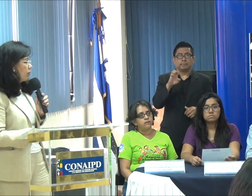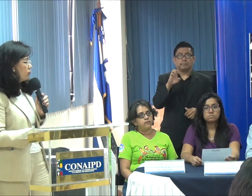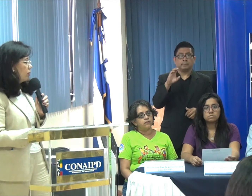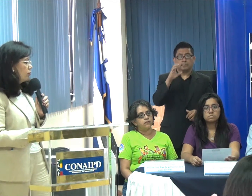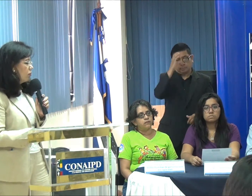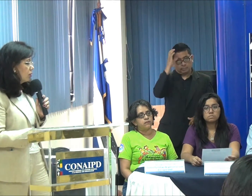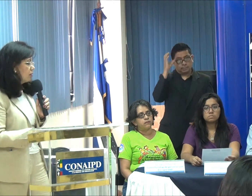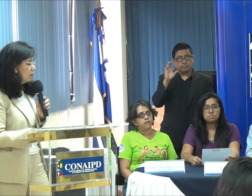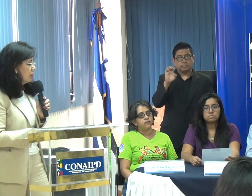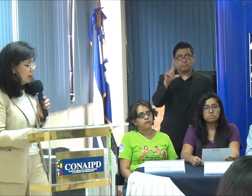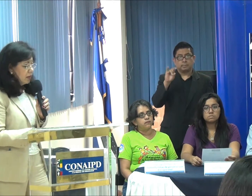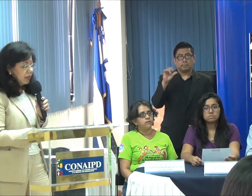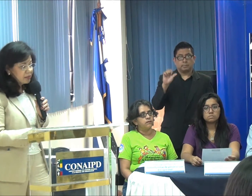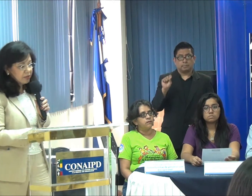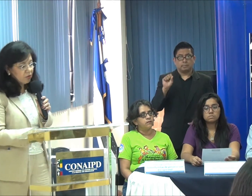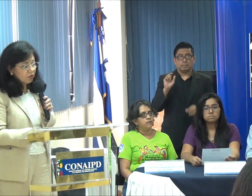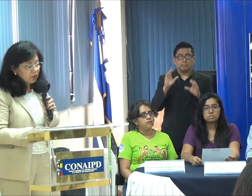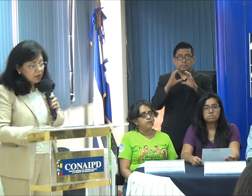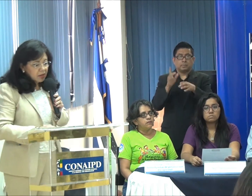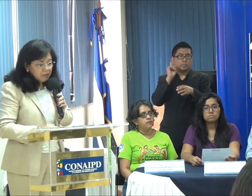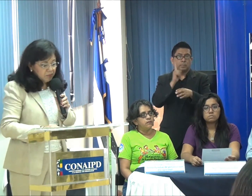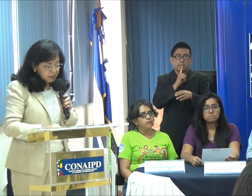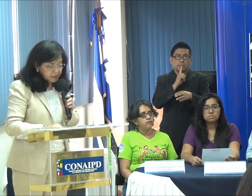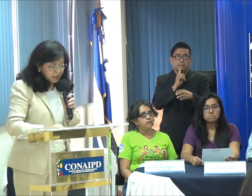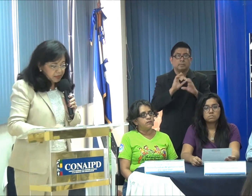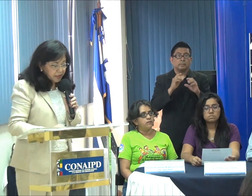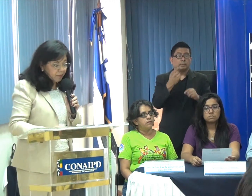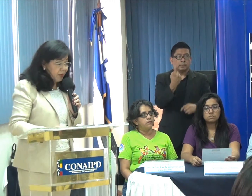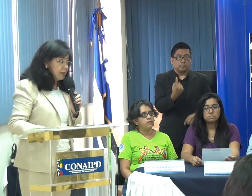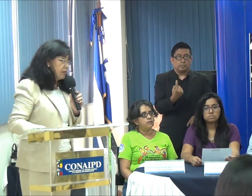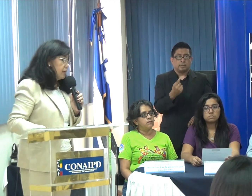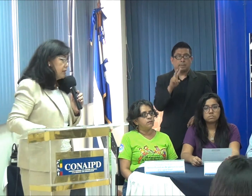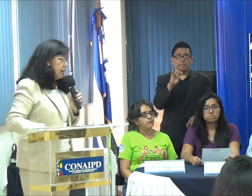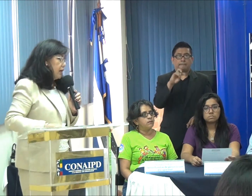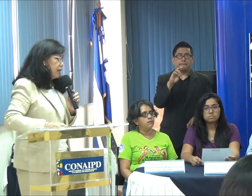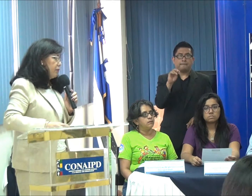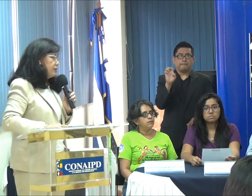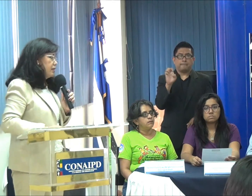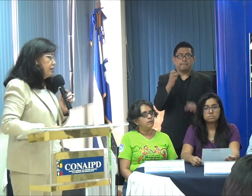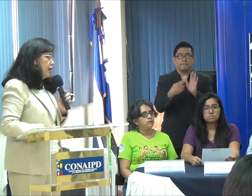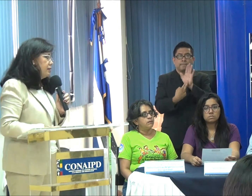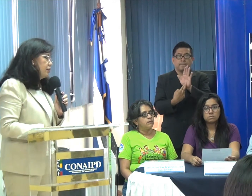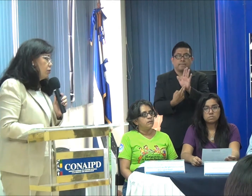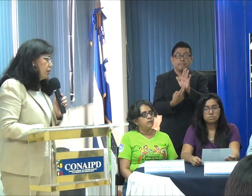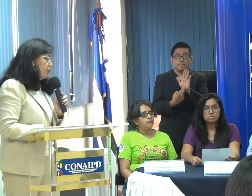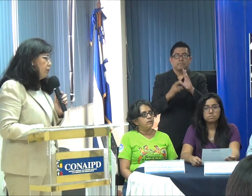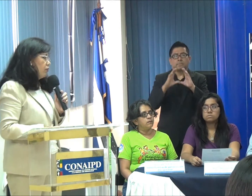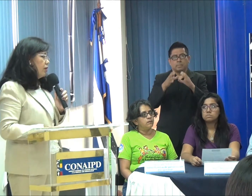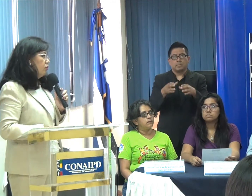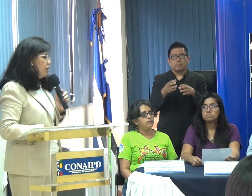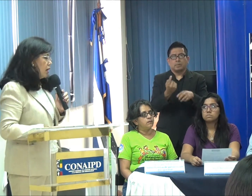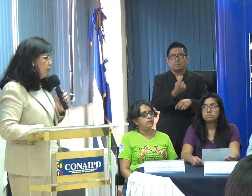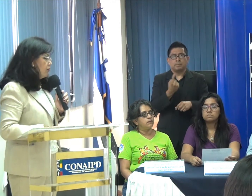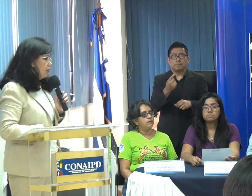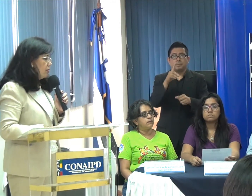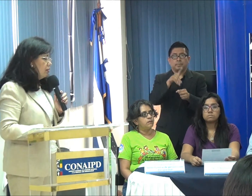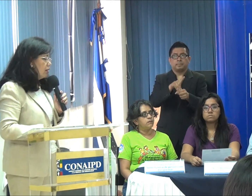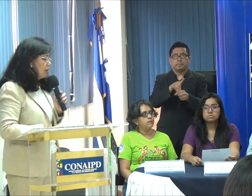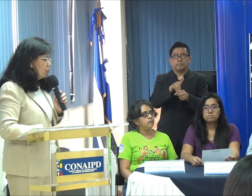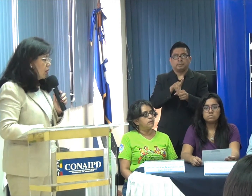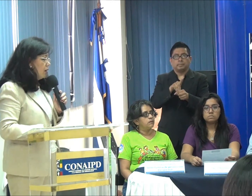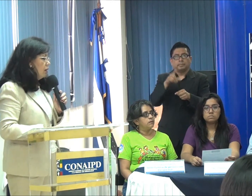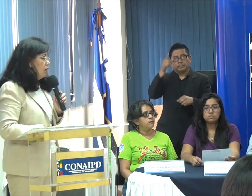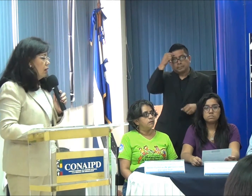sector de personas sordas. El señor Vicente Vázquez representa al sector de personas con